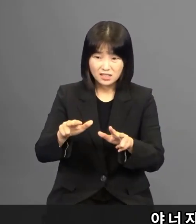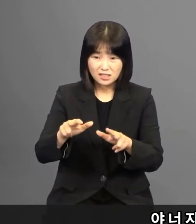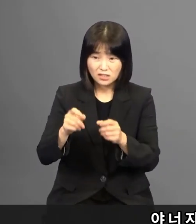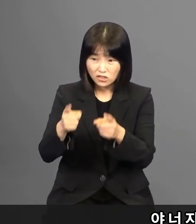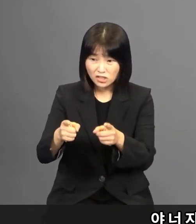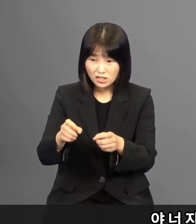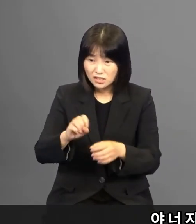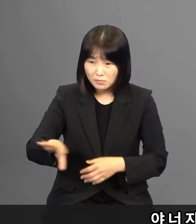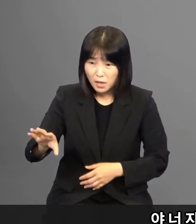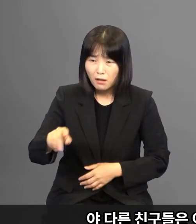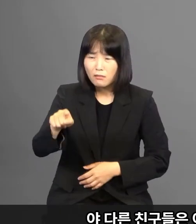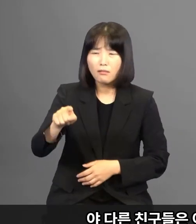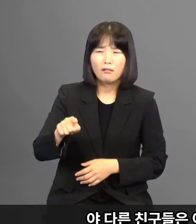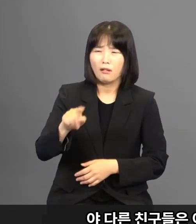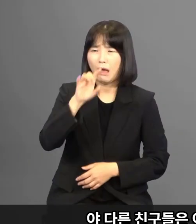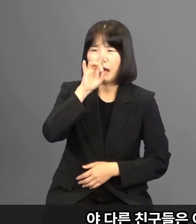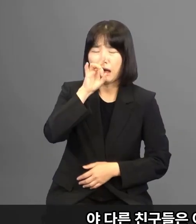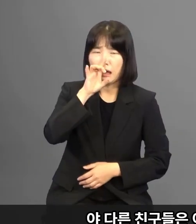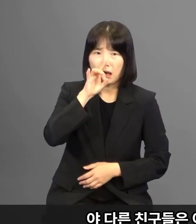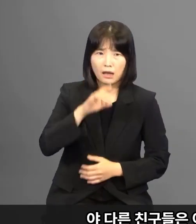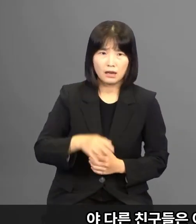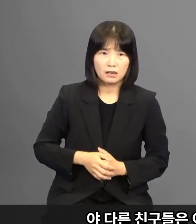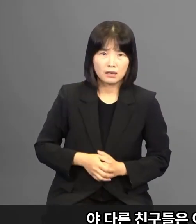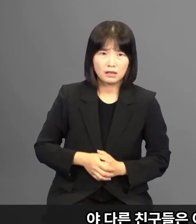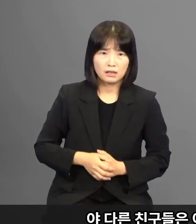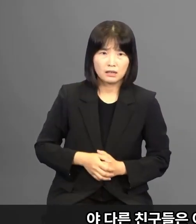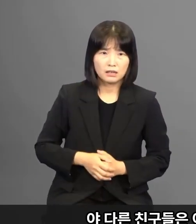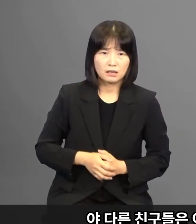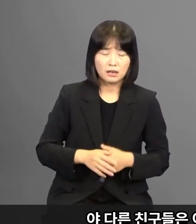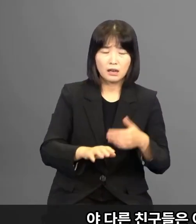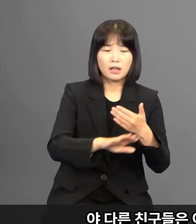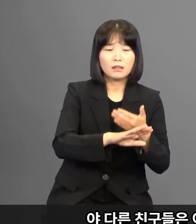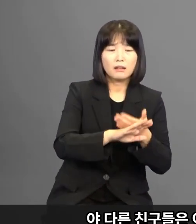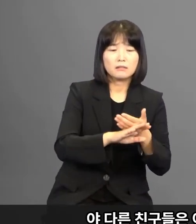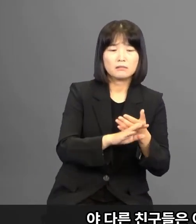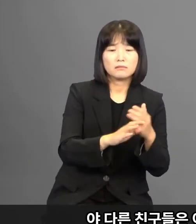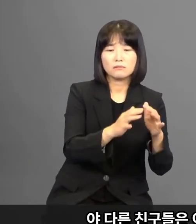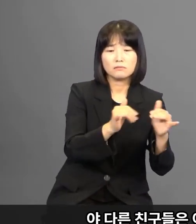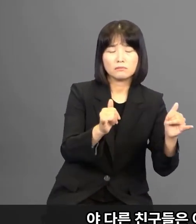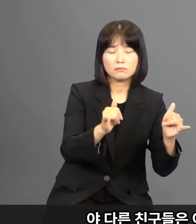너 밀려나. 야, 다른 친구들은 이것 때문에 수천 수억을 벌었어.